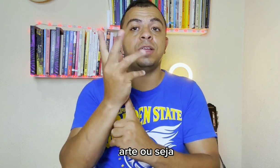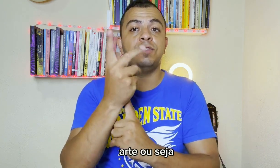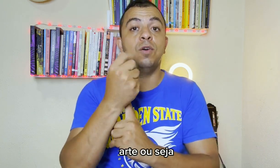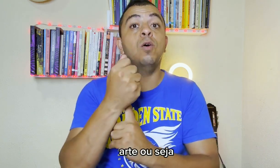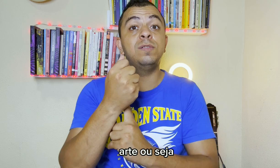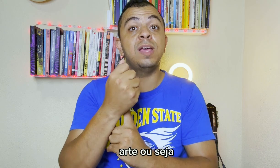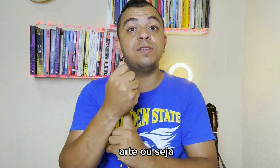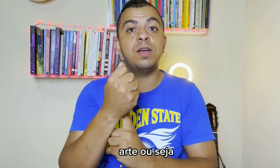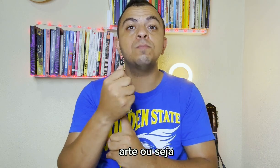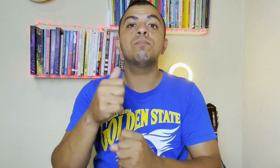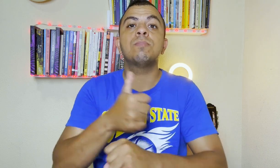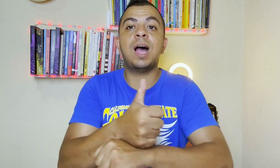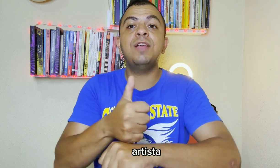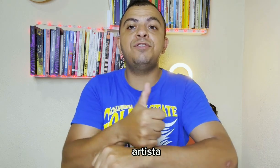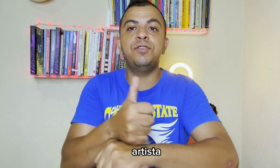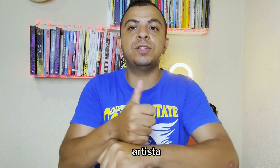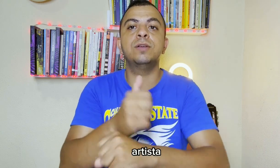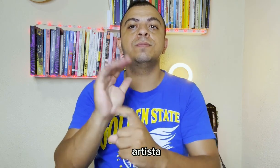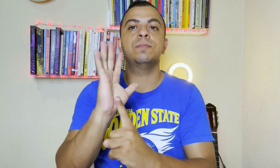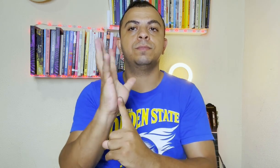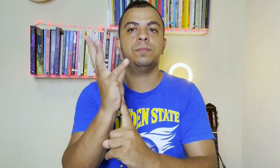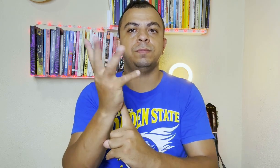arte. Ou seja, artista.